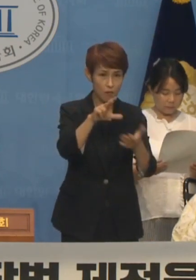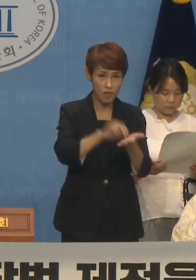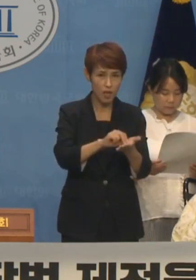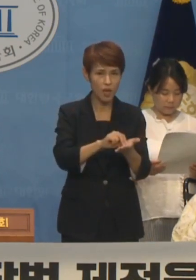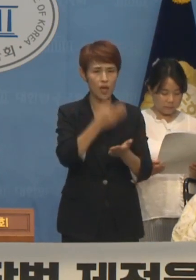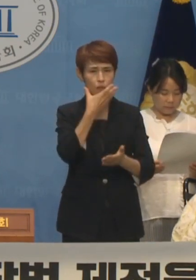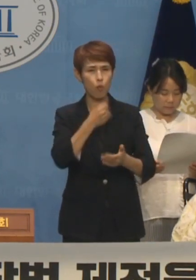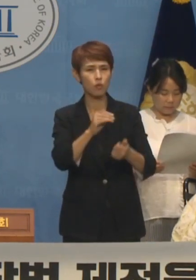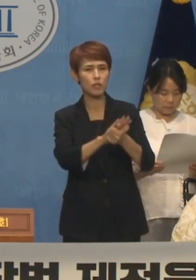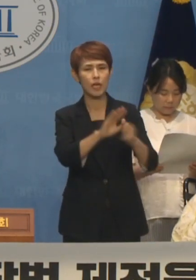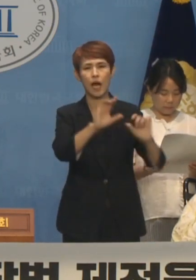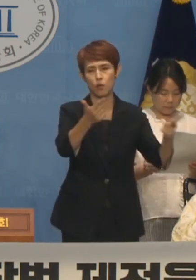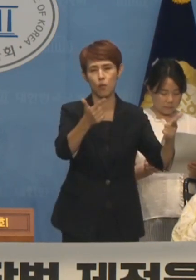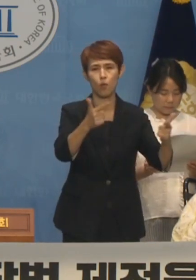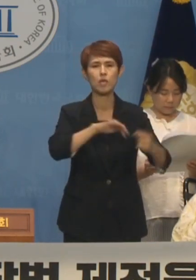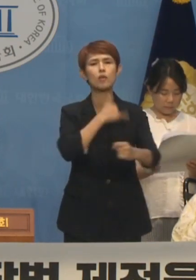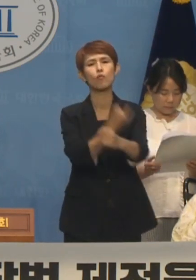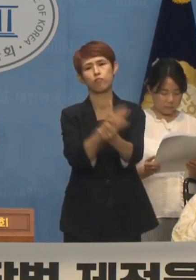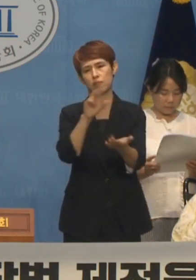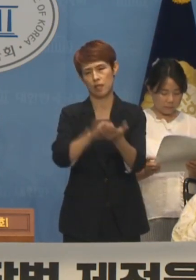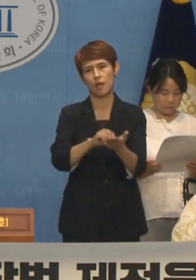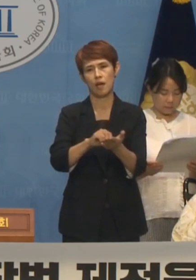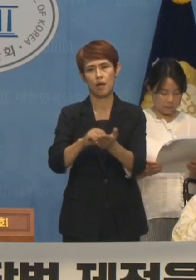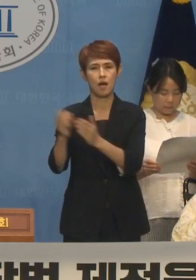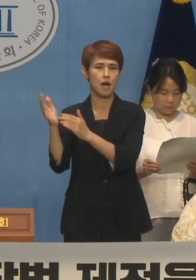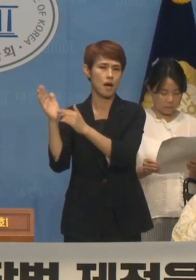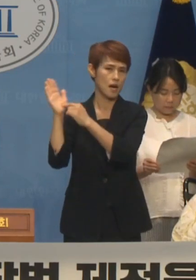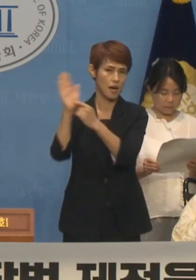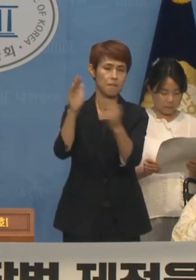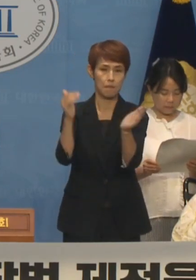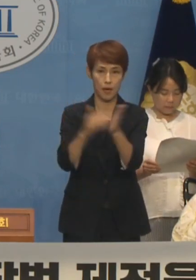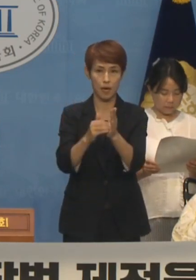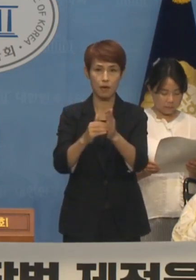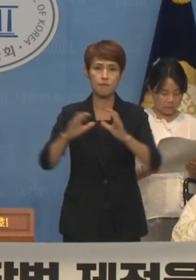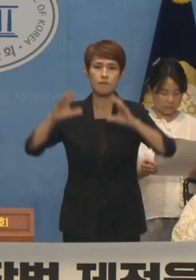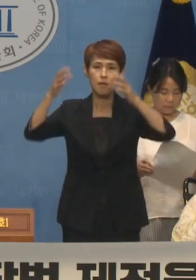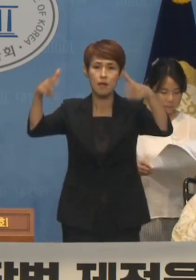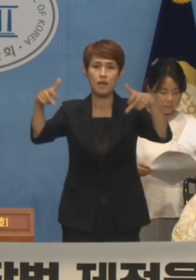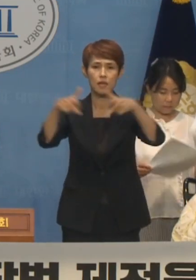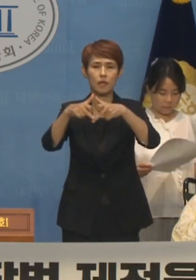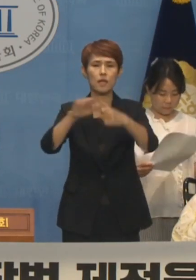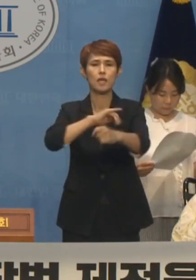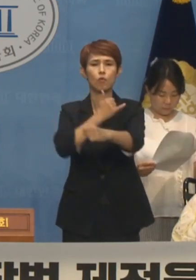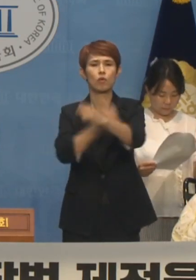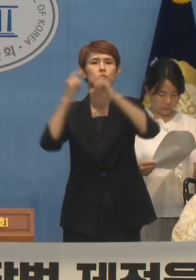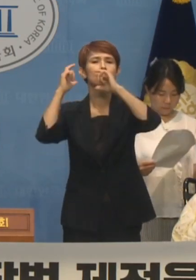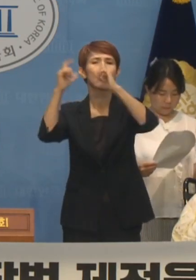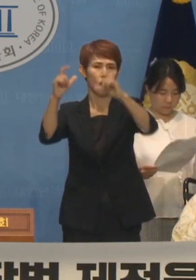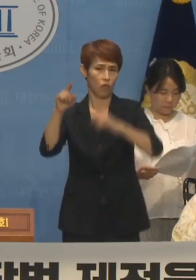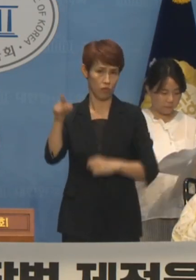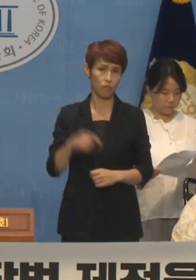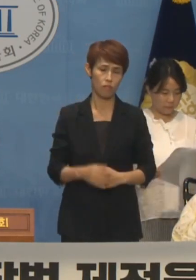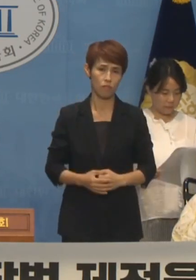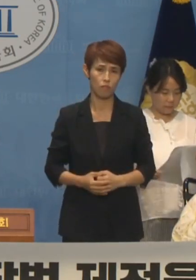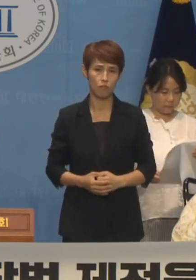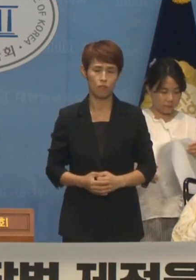아니라 인권의 문제로 선포하였고, 이는 세계 장애인 인권 선언이라는 그 이름에서부터 알 수 있다.